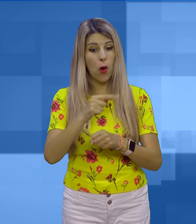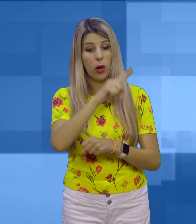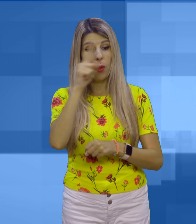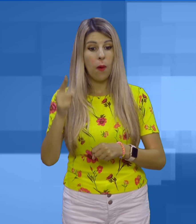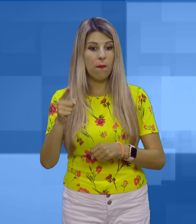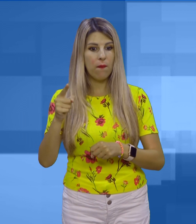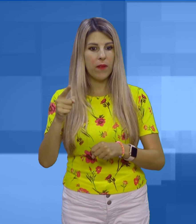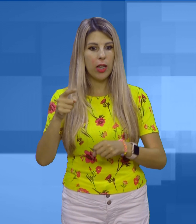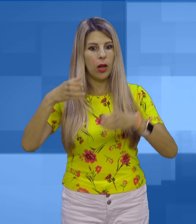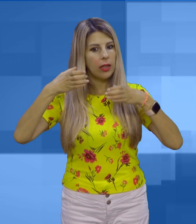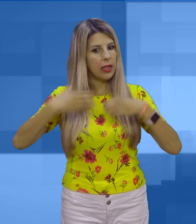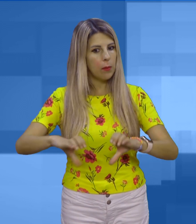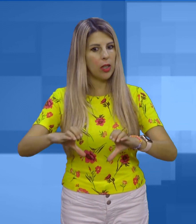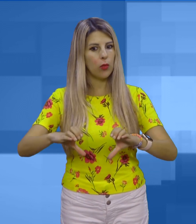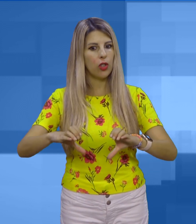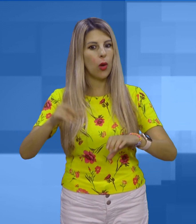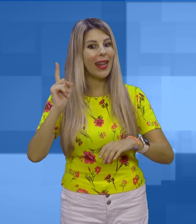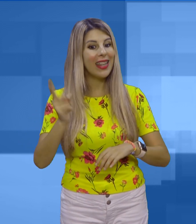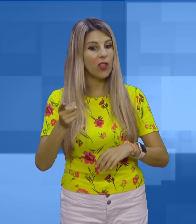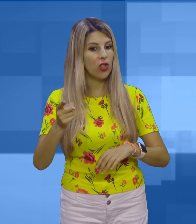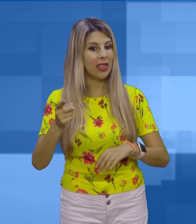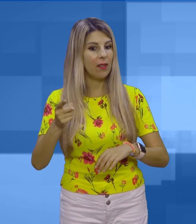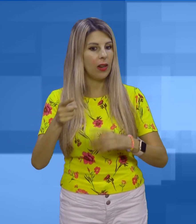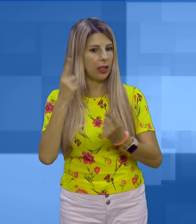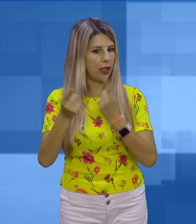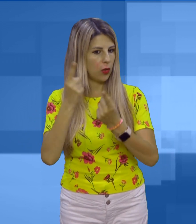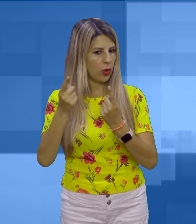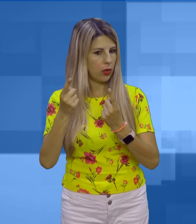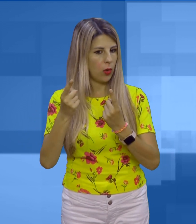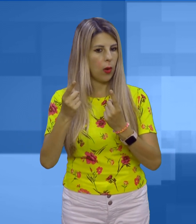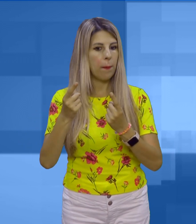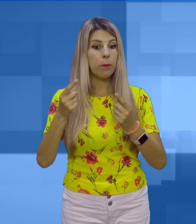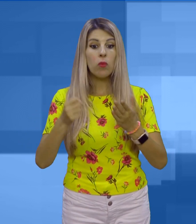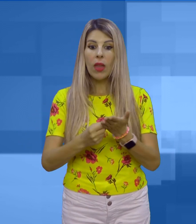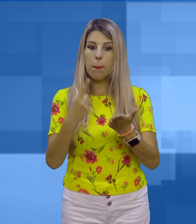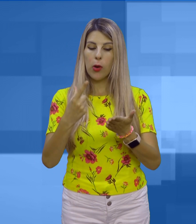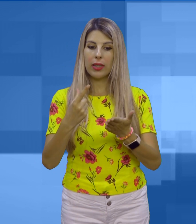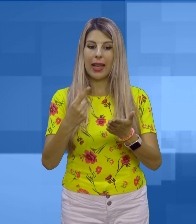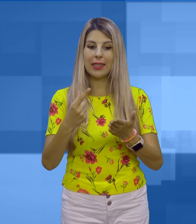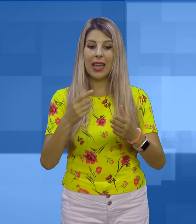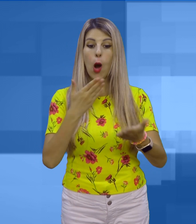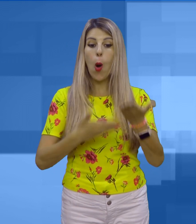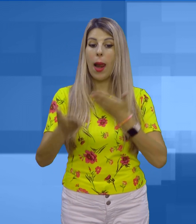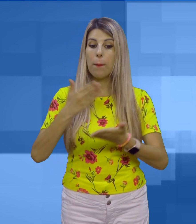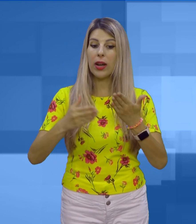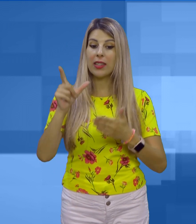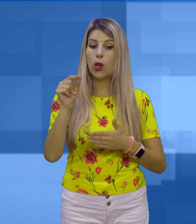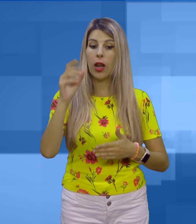Massima importanza ha rivestito la collaborazione con la FAO, che ha esperienza sul contrasto alle locuste in 40